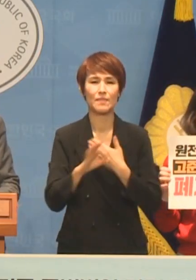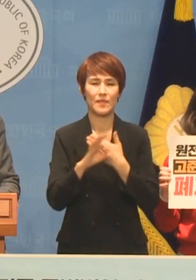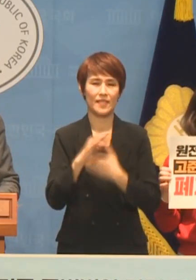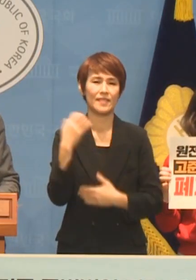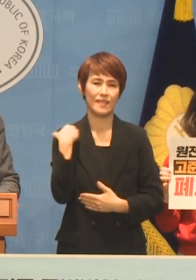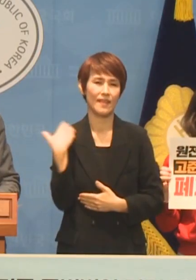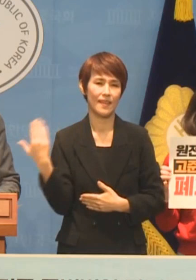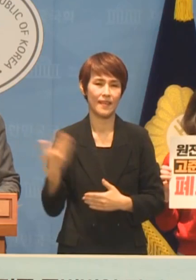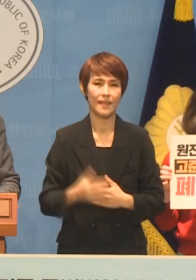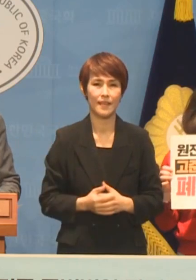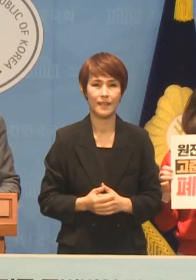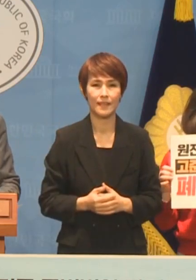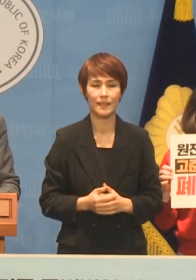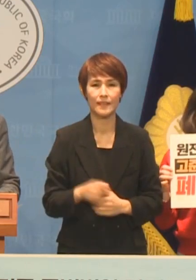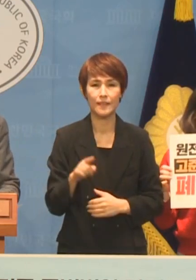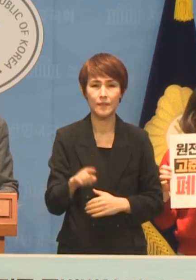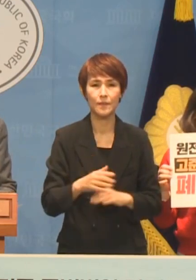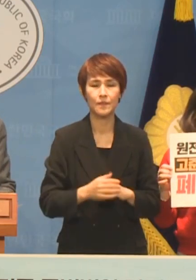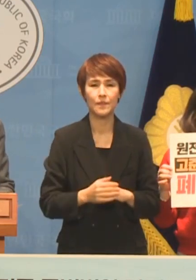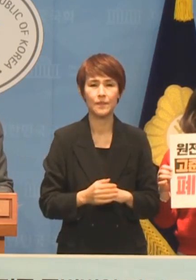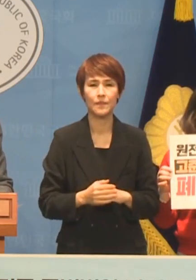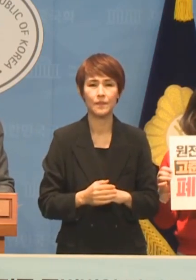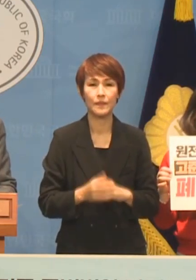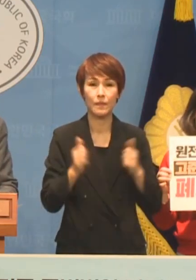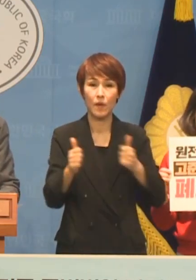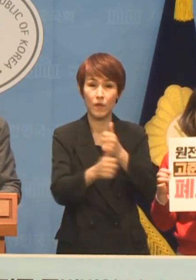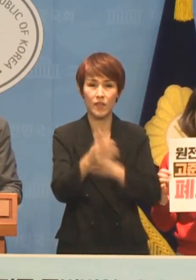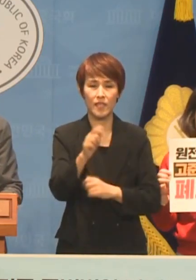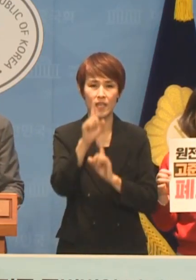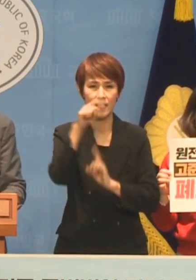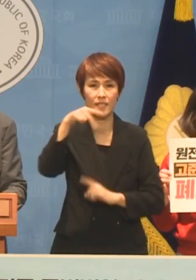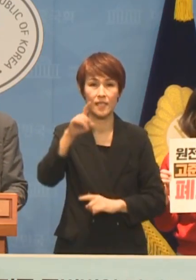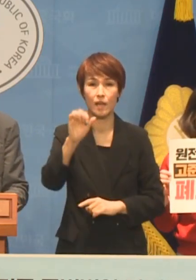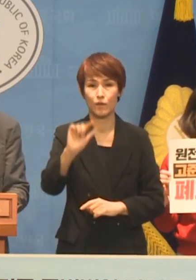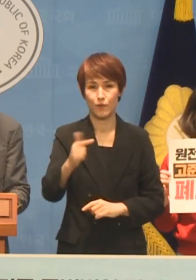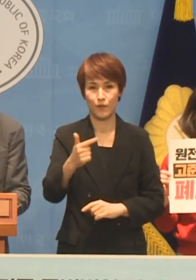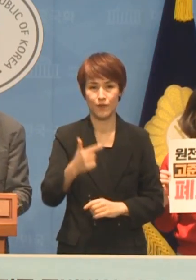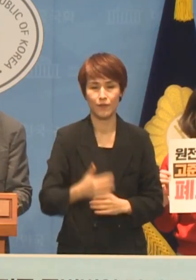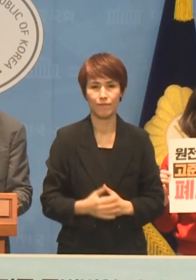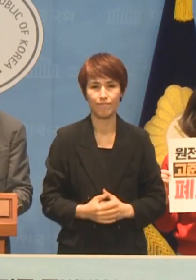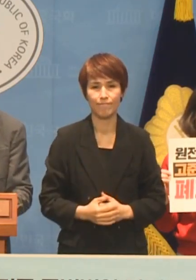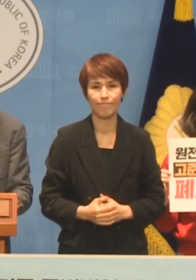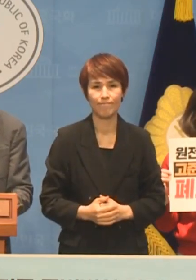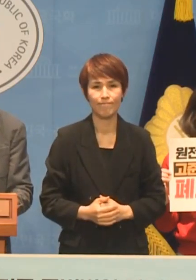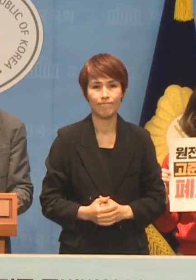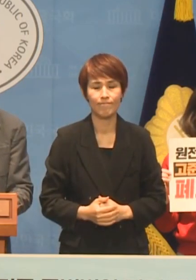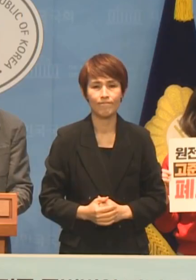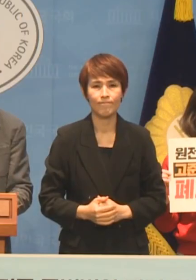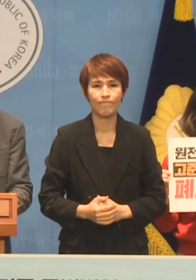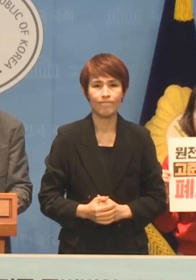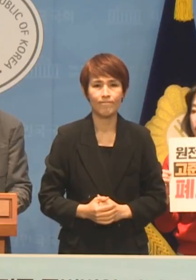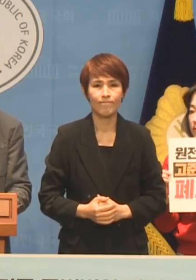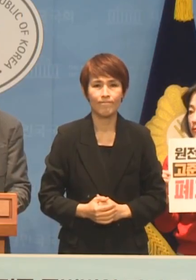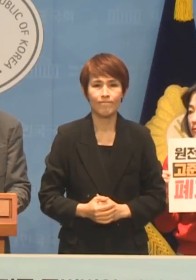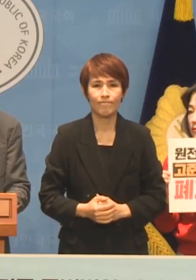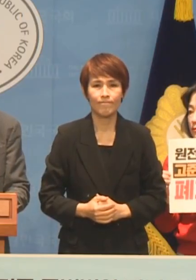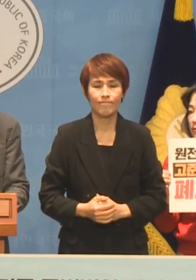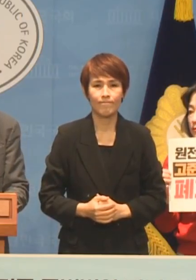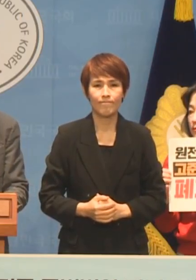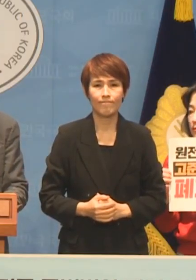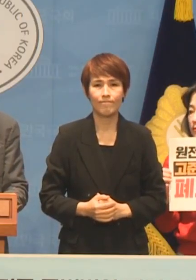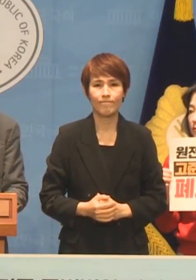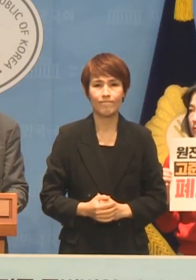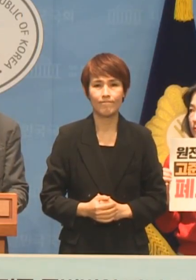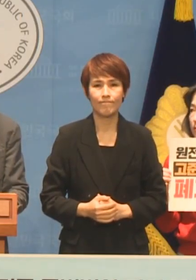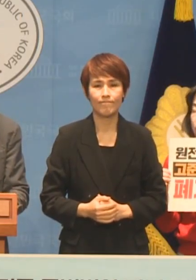맡은 탈핵경주시민공동행동의 집행위원장 이상홍입니다. 그럼 먼저 그러면 준비된